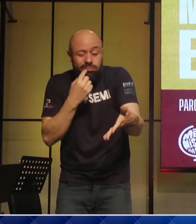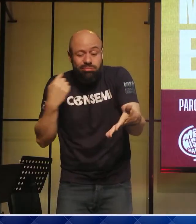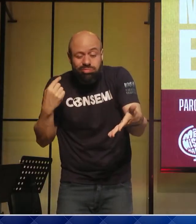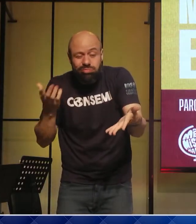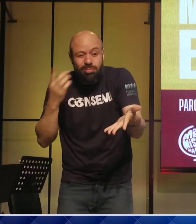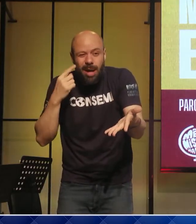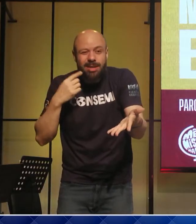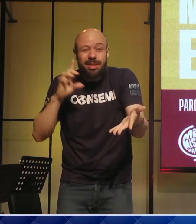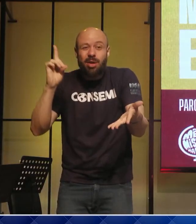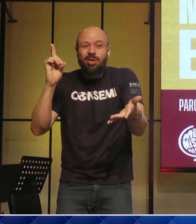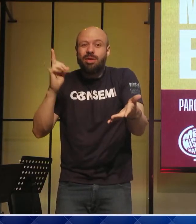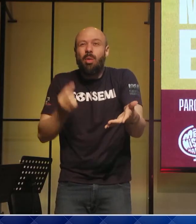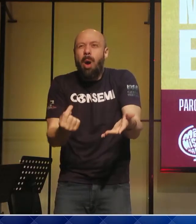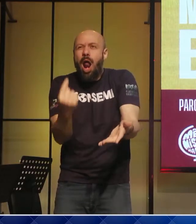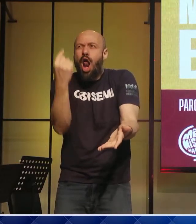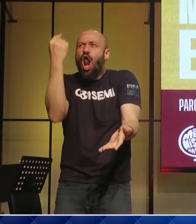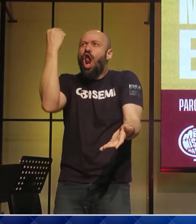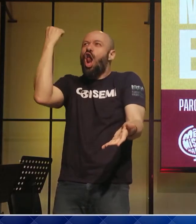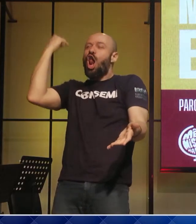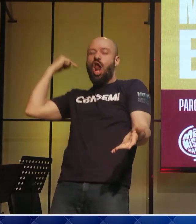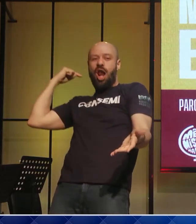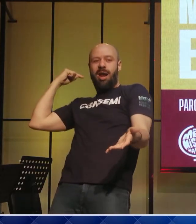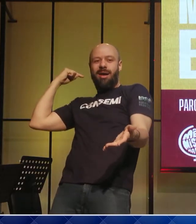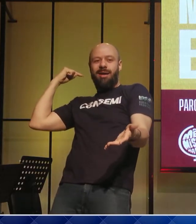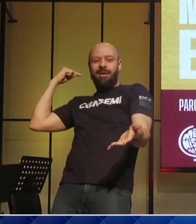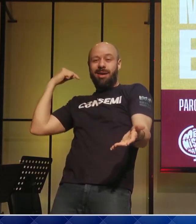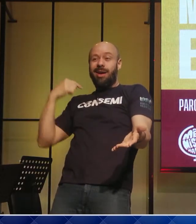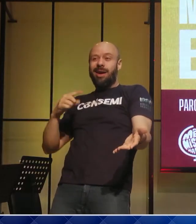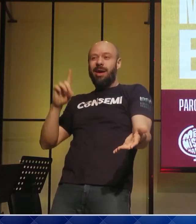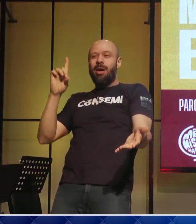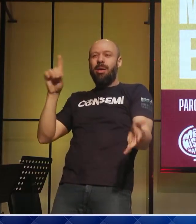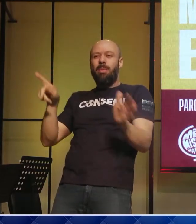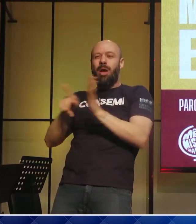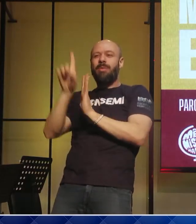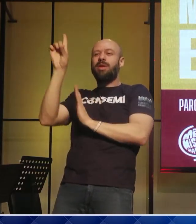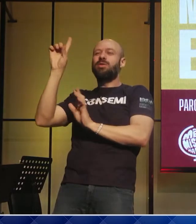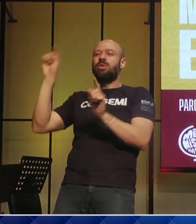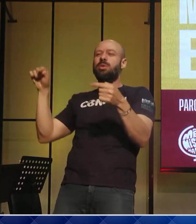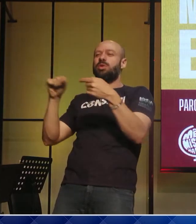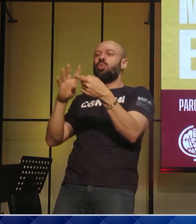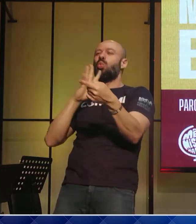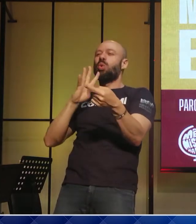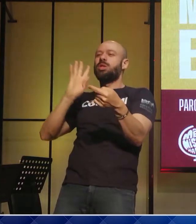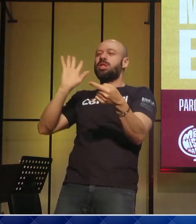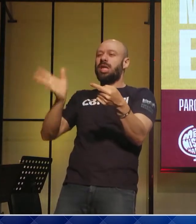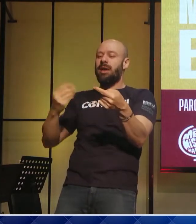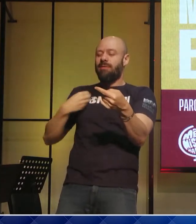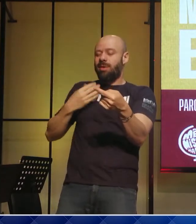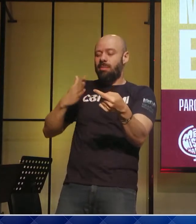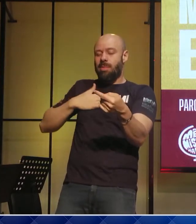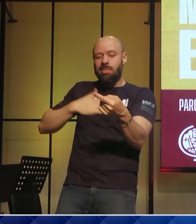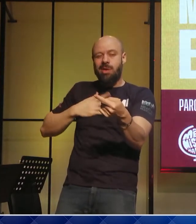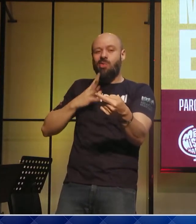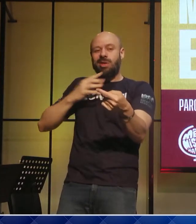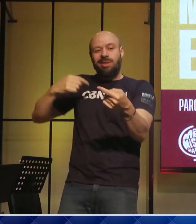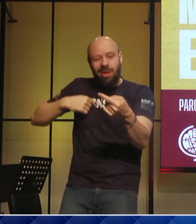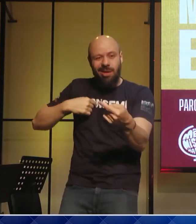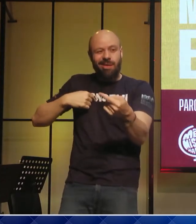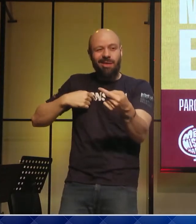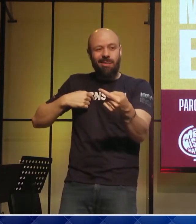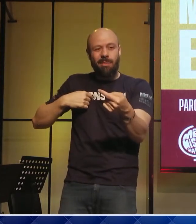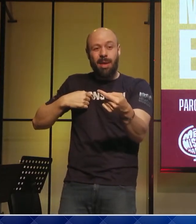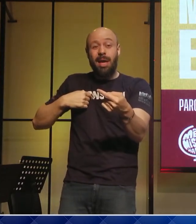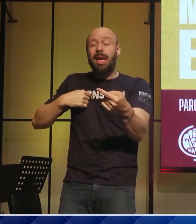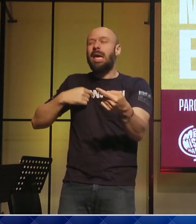nisso? Tu crê que Deus é o galardoador daqueles que o buscam? E a ideia